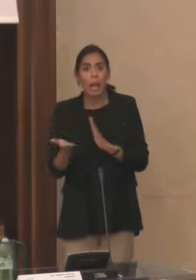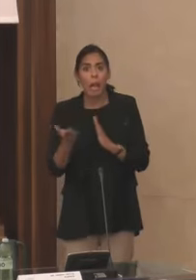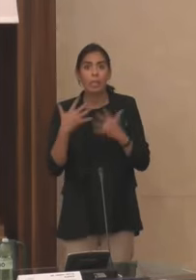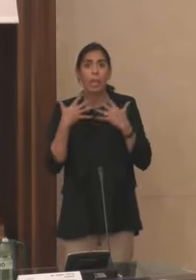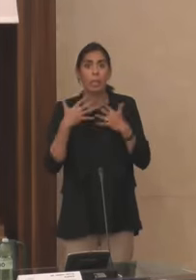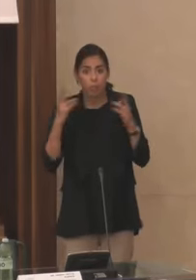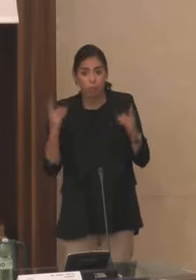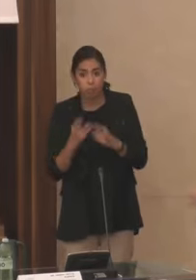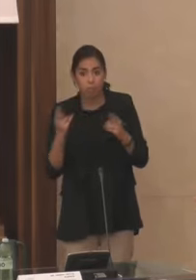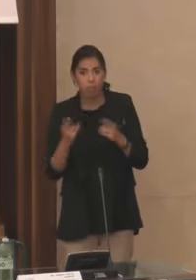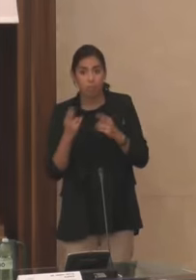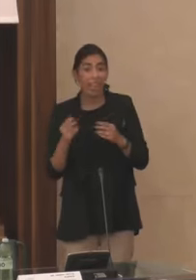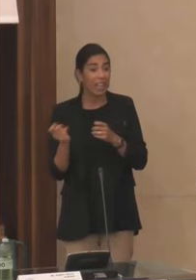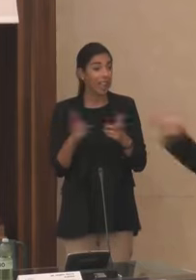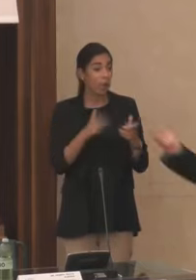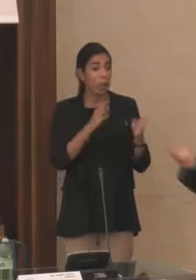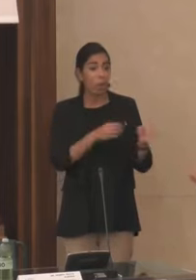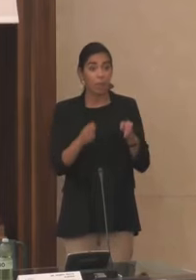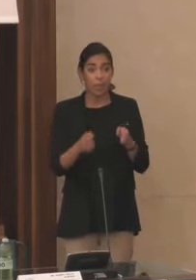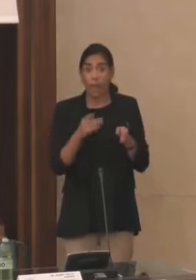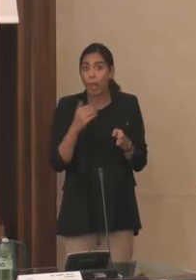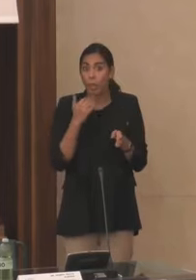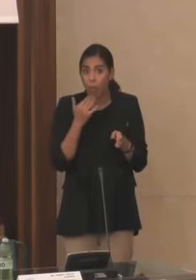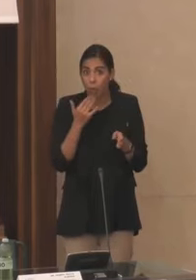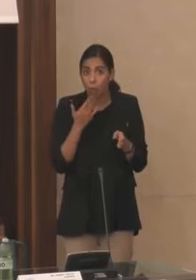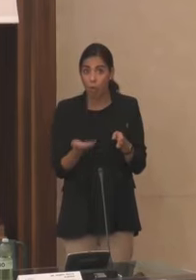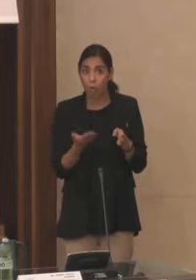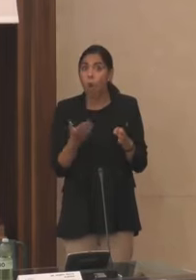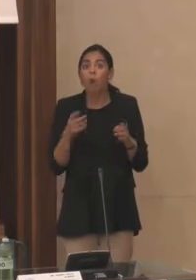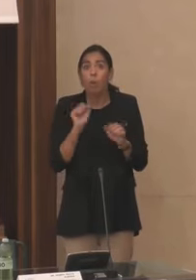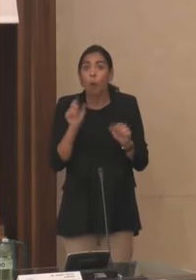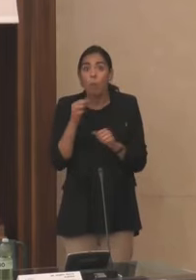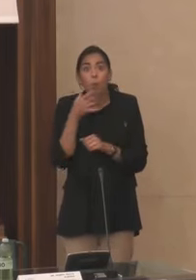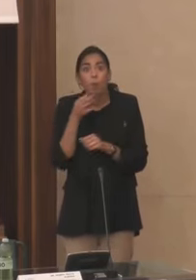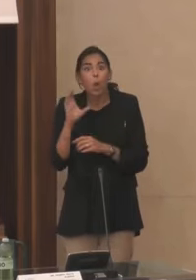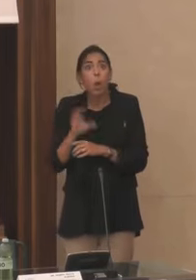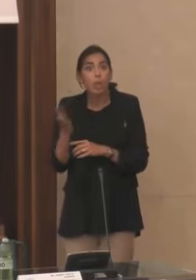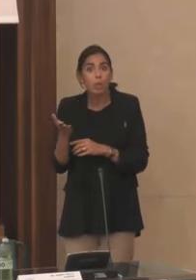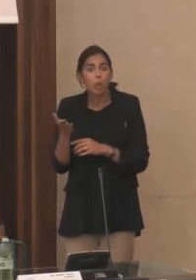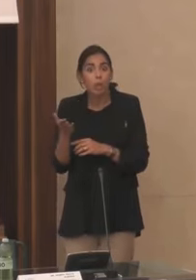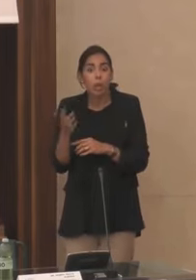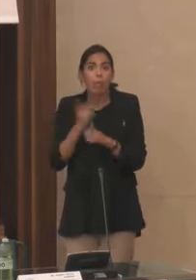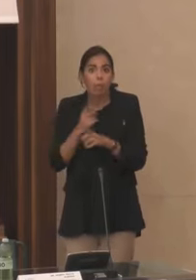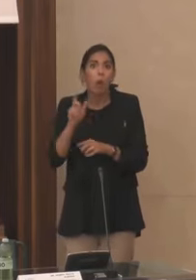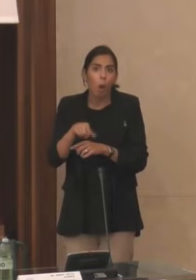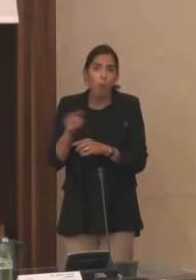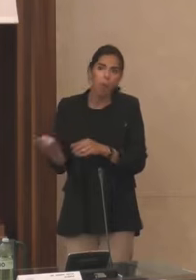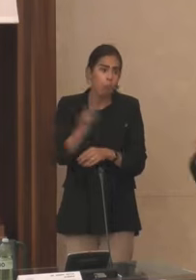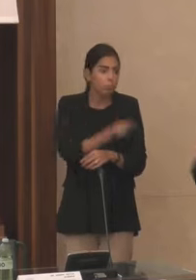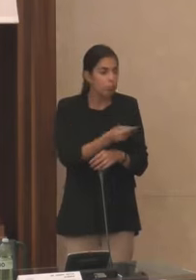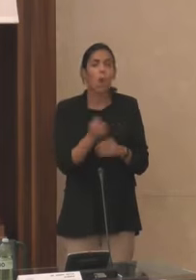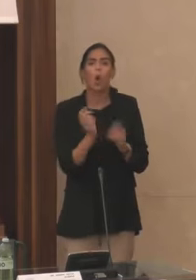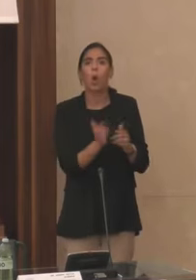ricoverarlo, non lo devi dare, devi aspettare di ricoverarlo. Non ha senso una cosa di questo genere qua. Se una